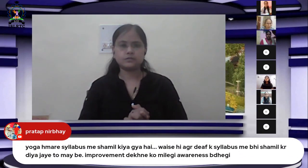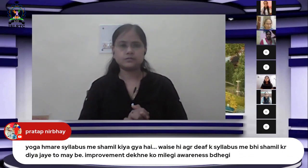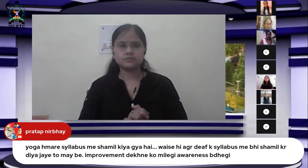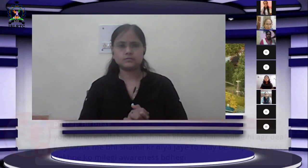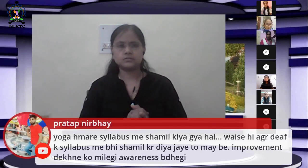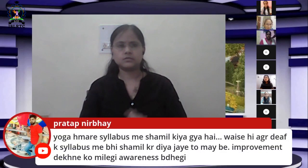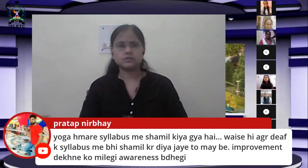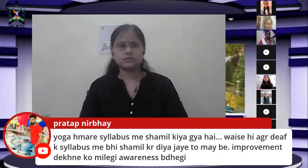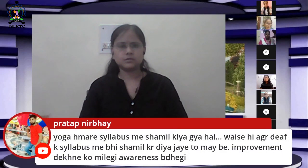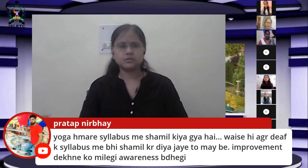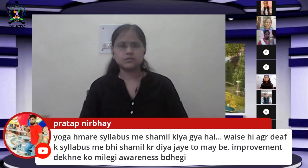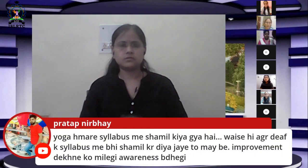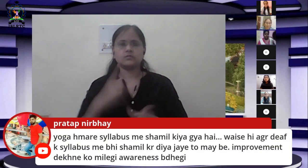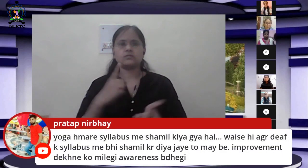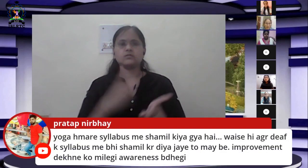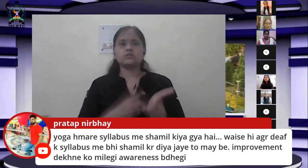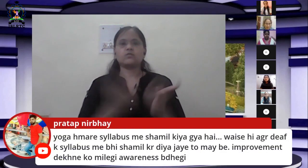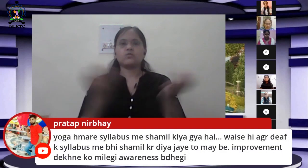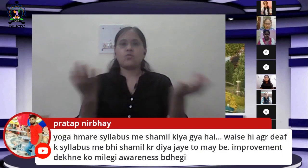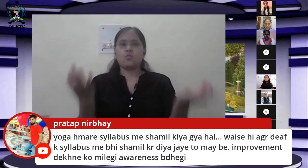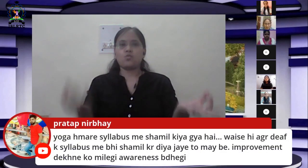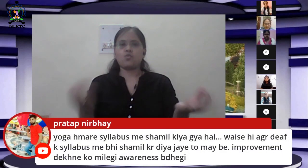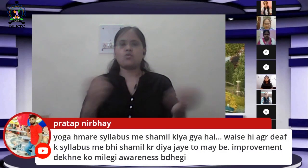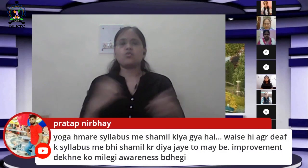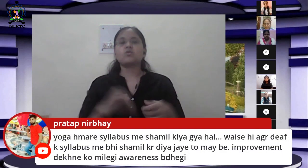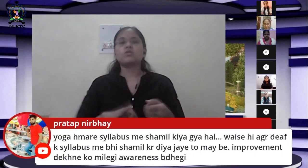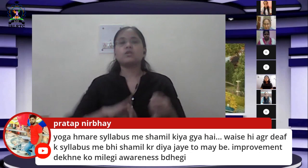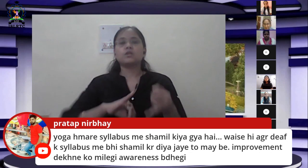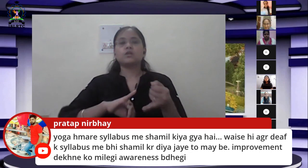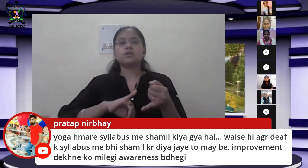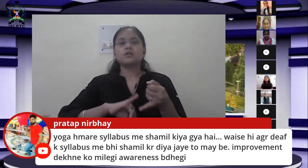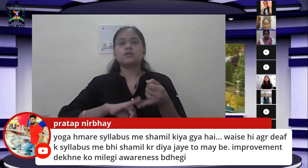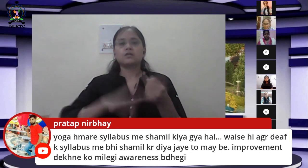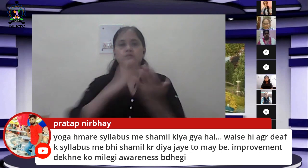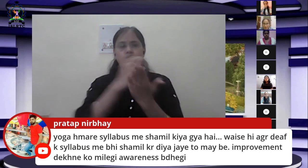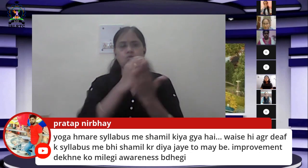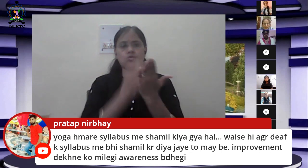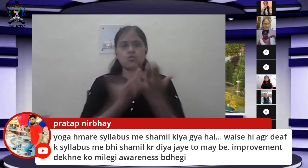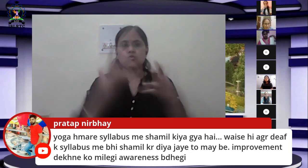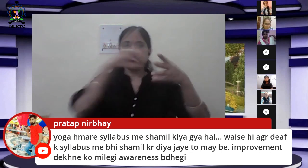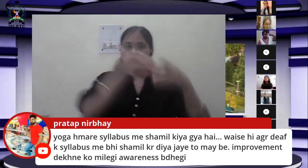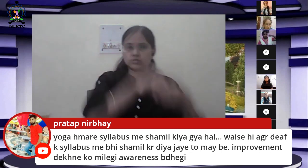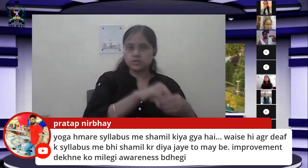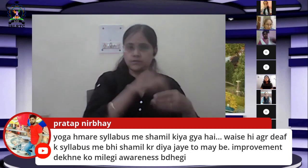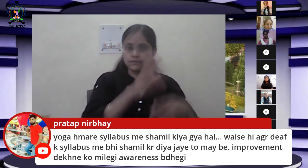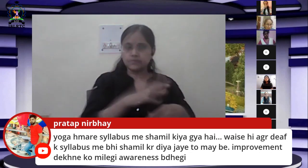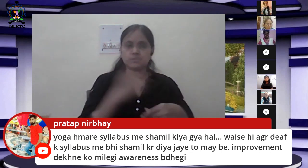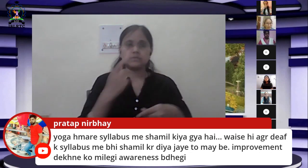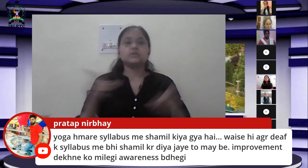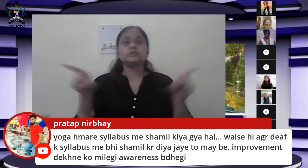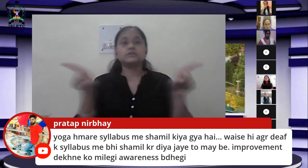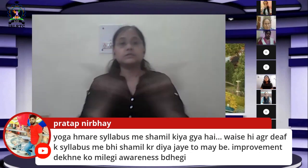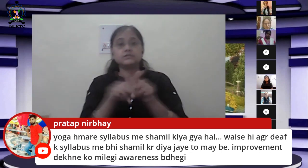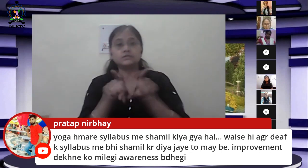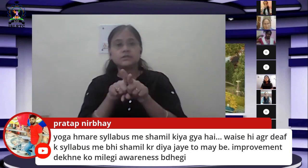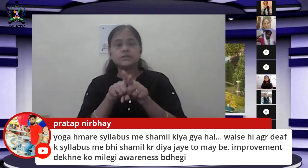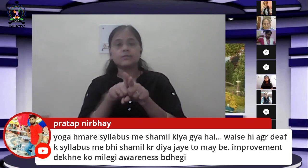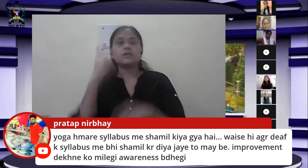योगा हमारे सिलेबस में शामिल किया गया है, वैसे ही अगर डेफ के सिलेबस में भी शामिल कर